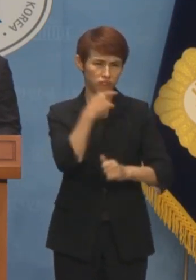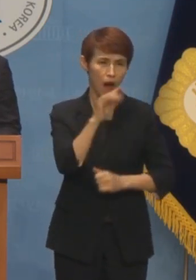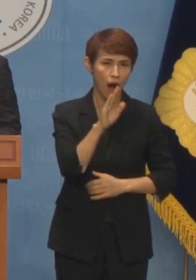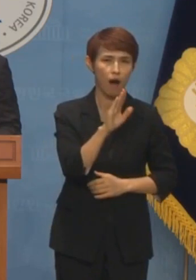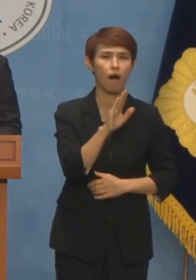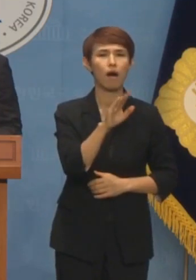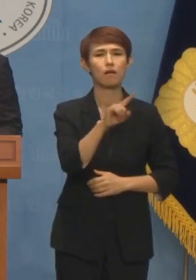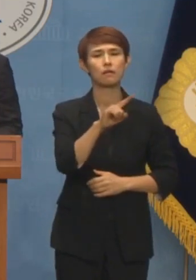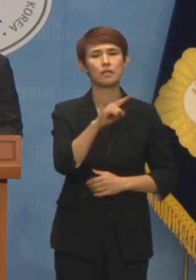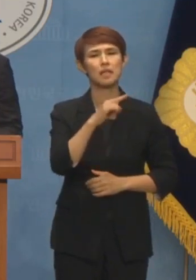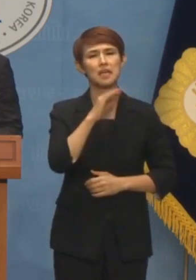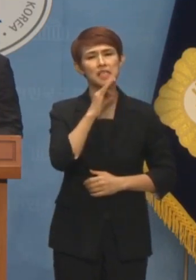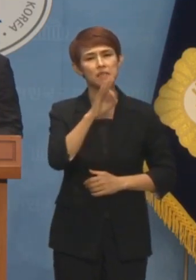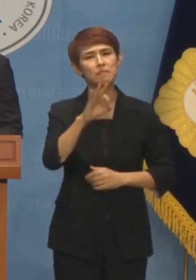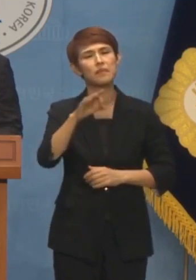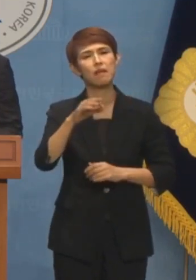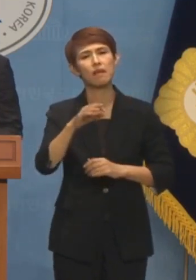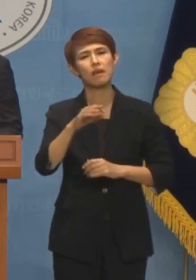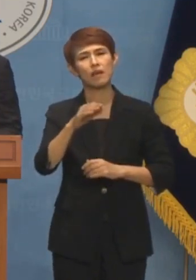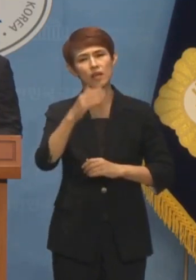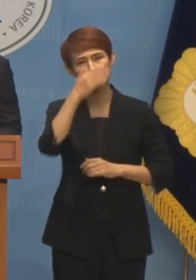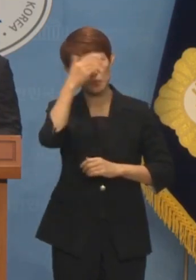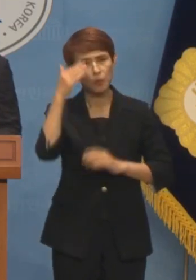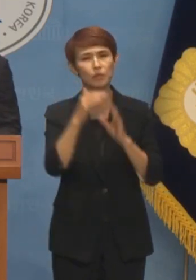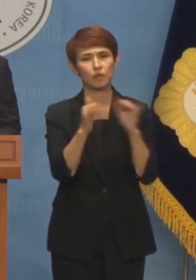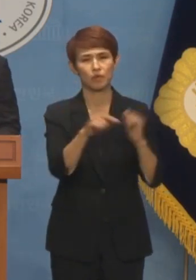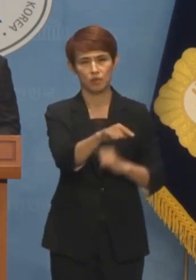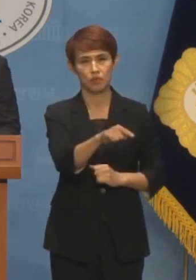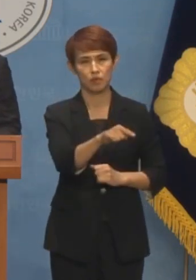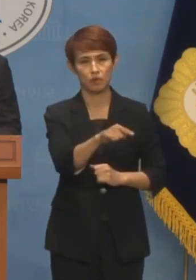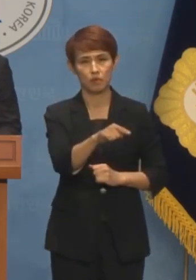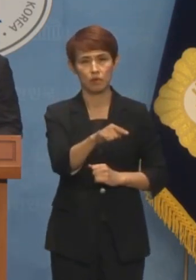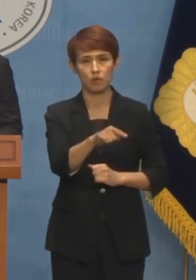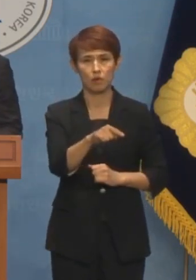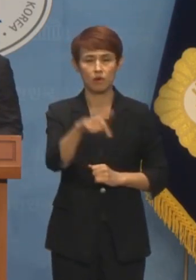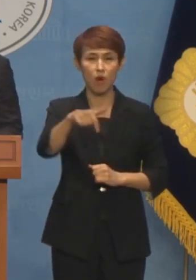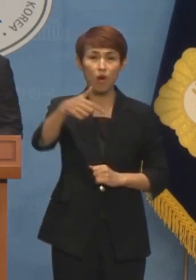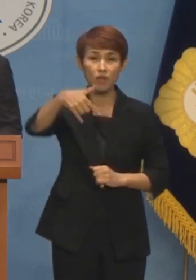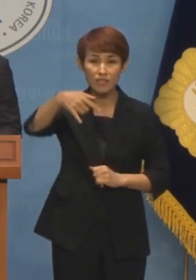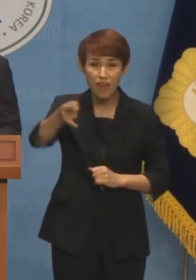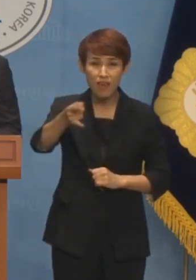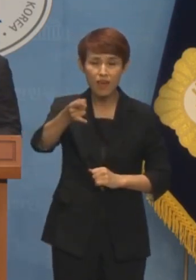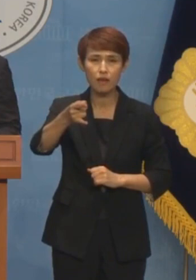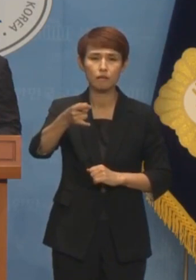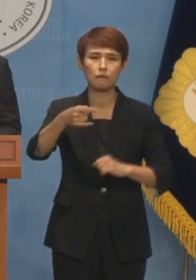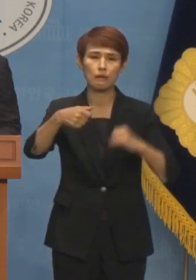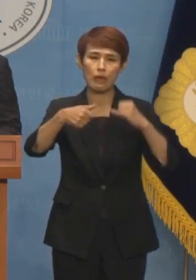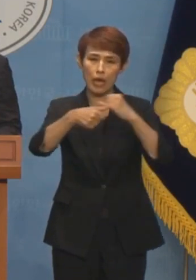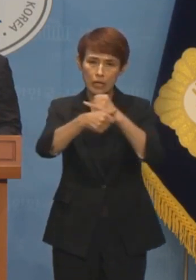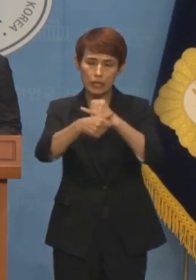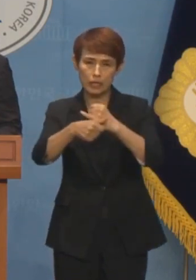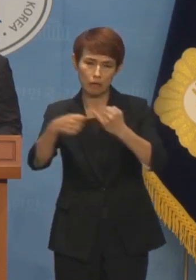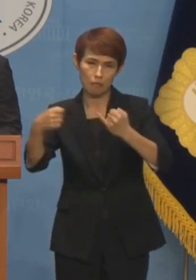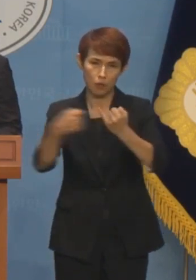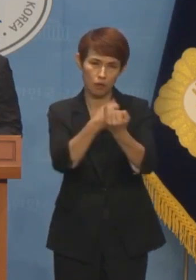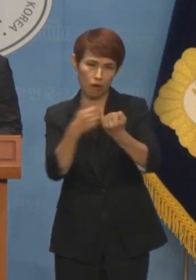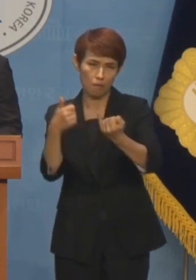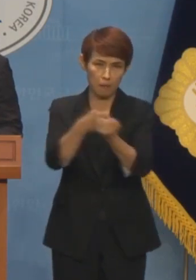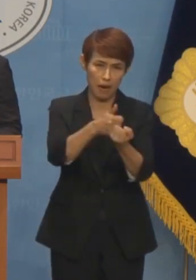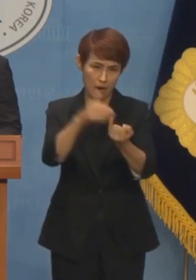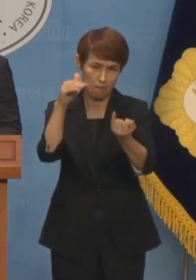소년들, 거제 교제 폭행치사에서 드러난 연인 간 심각한 폭력, 괴롭힘